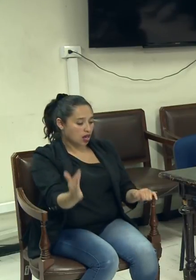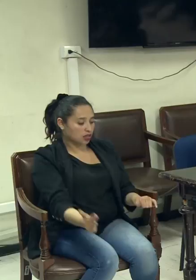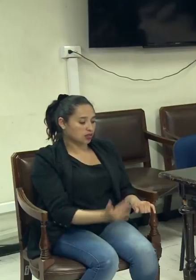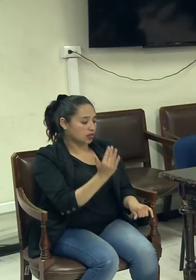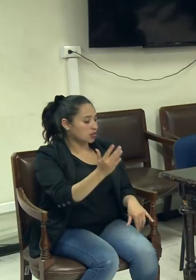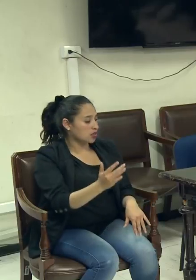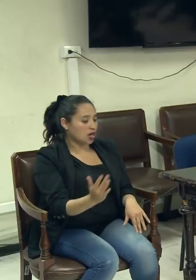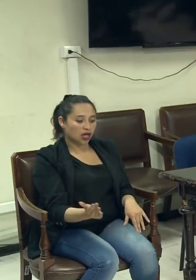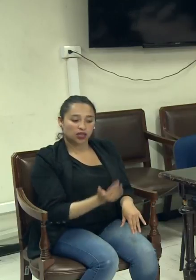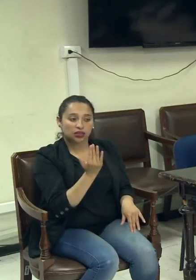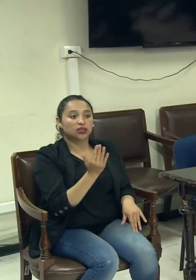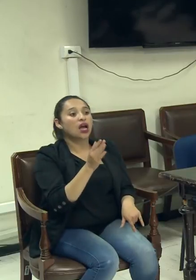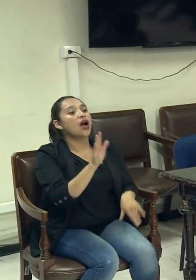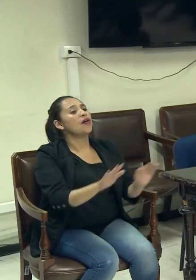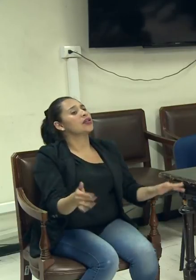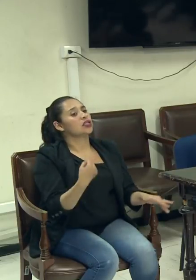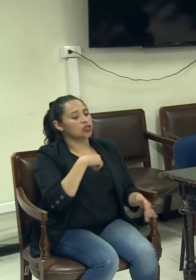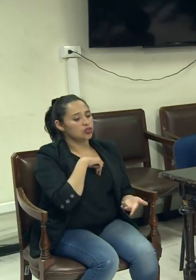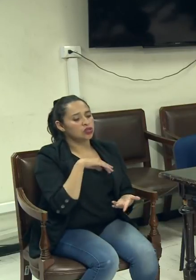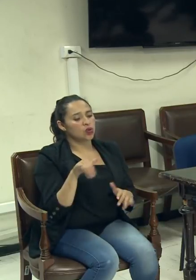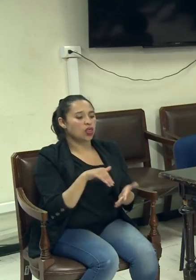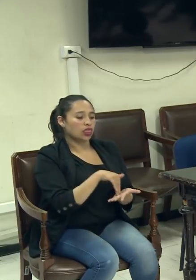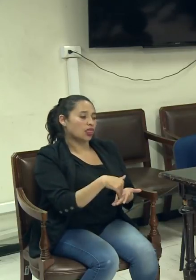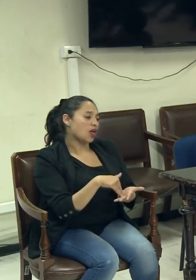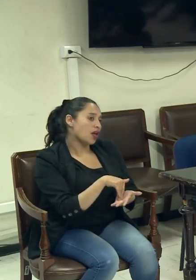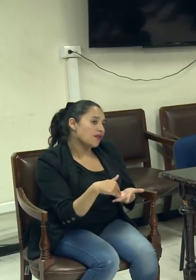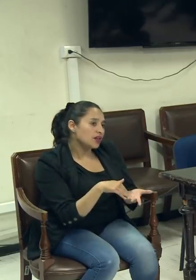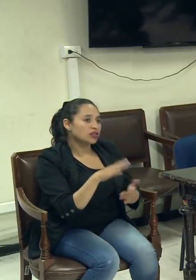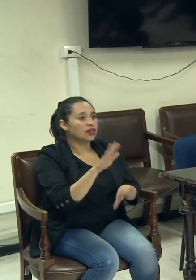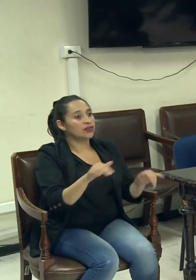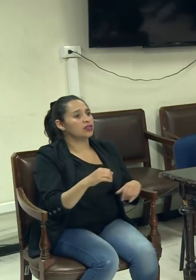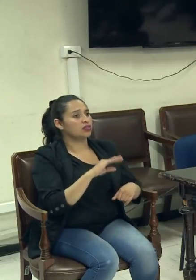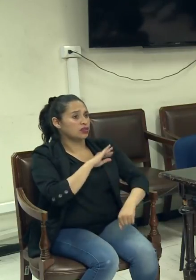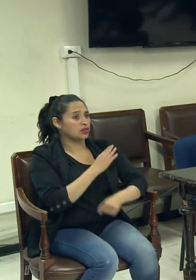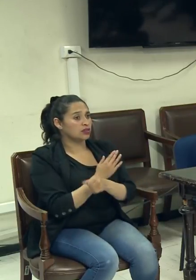En ocasiones somos muy débiles, en ocasiones somos muy fuertes.